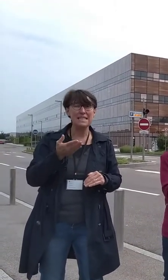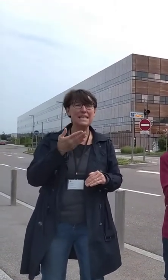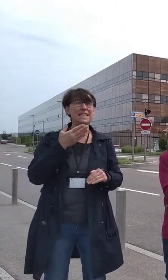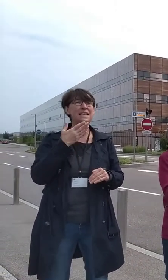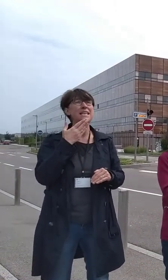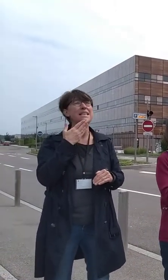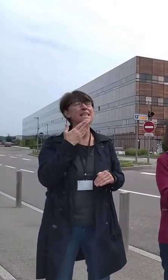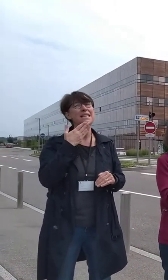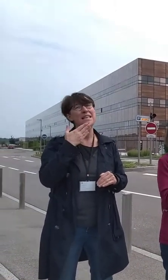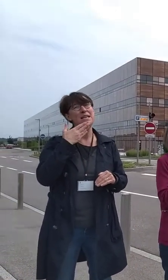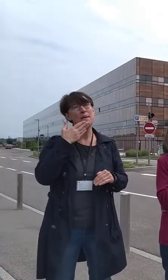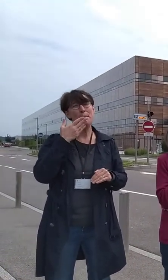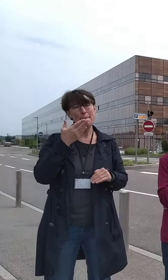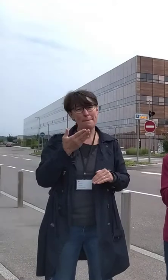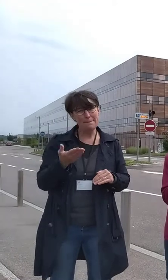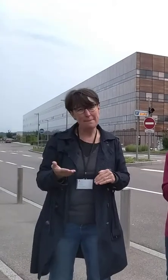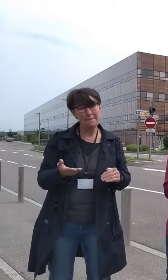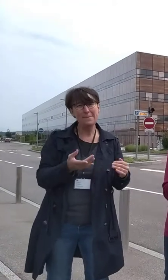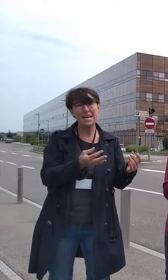merci,